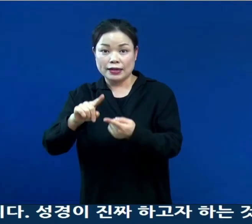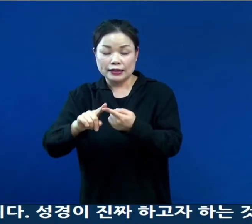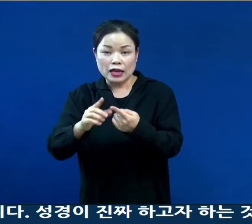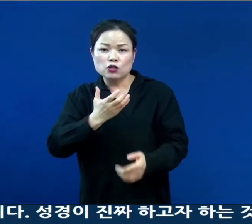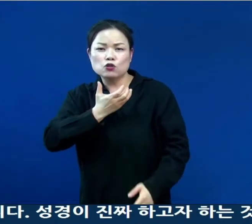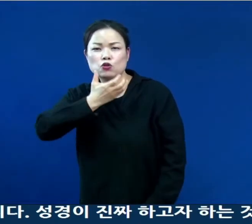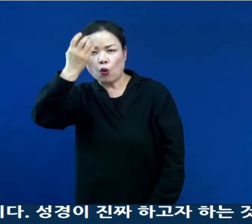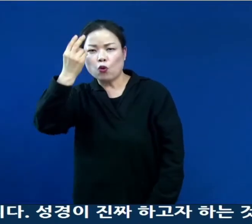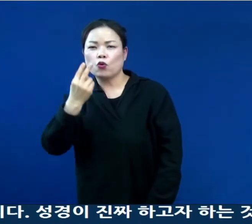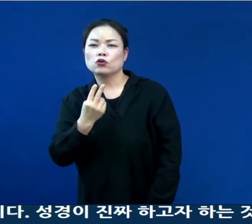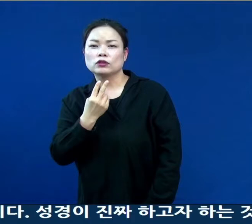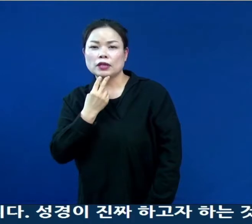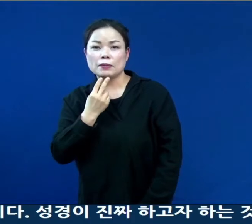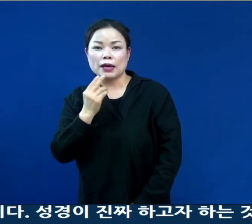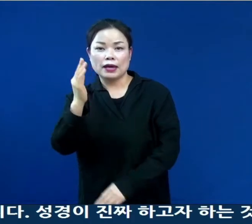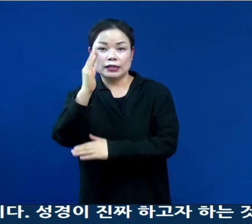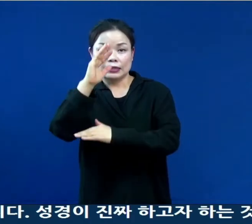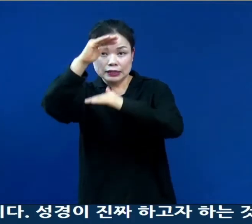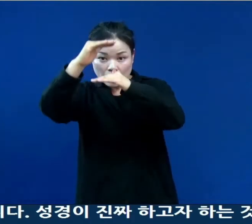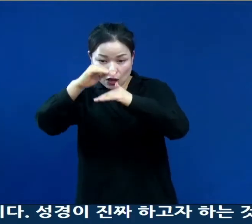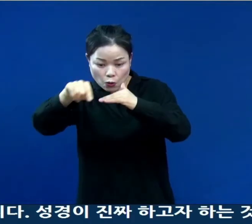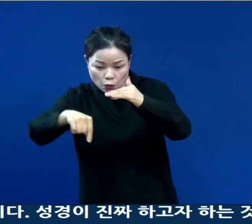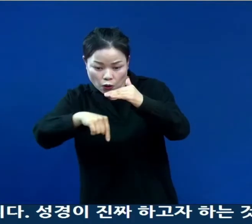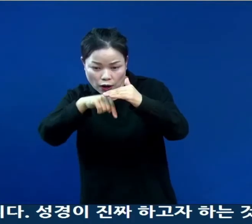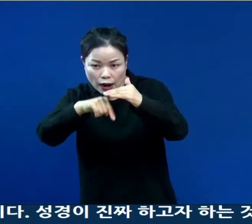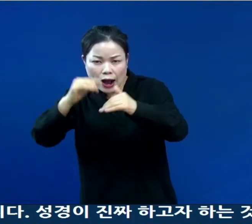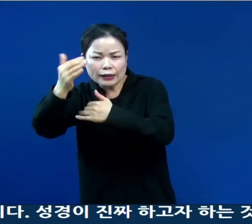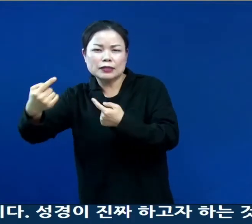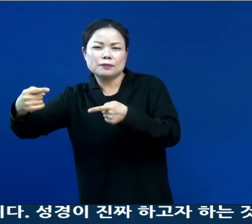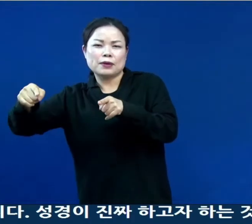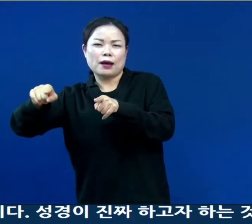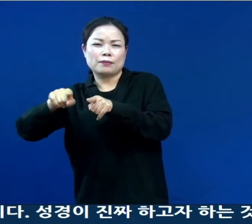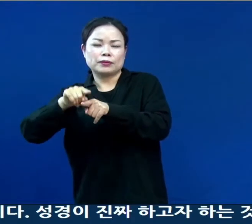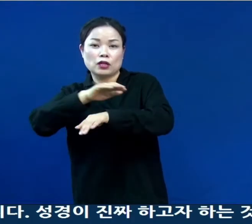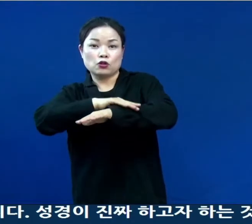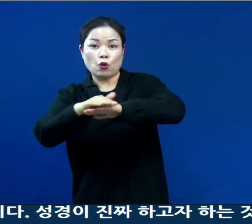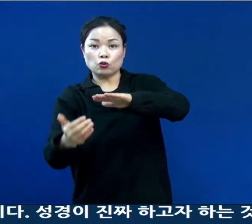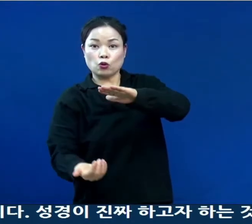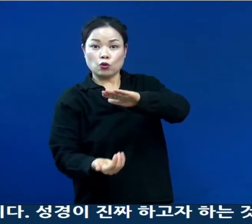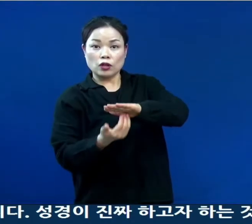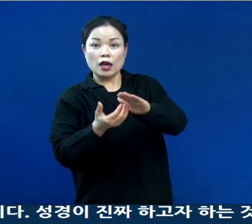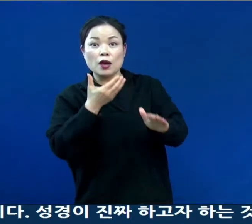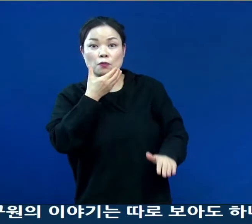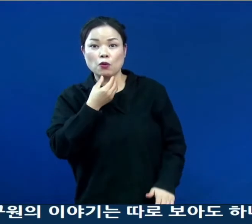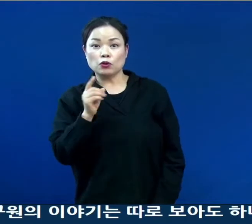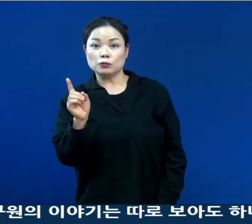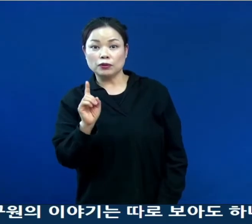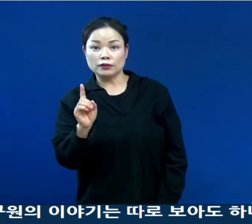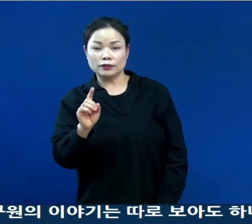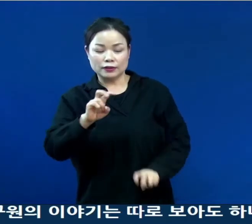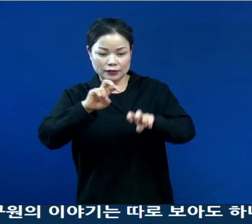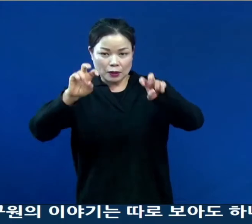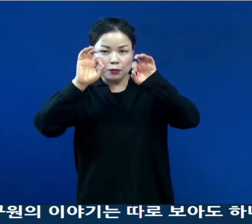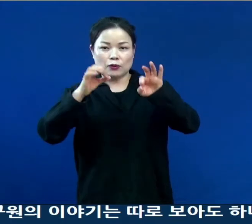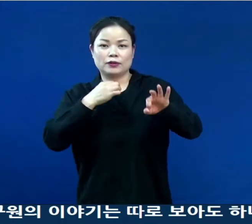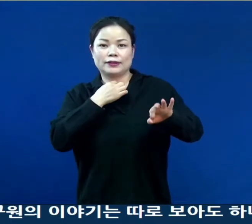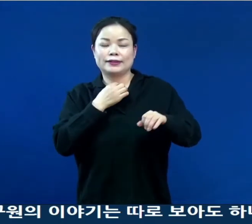오늘 요셉의 이야기 속에서 하나님이 함께 하시는 형통의 복이 무엇인지 함께 살펴보고자